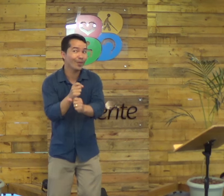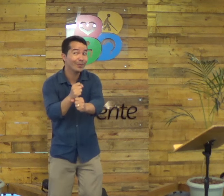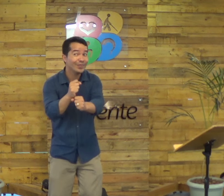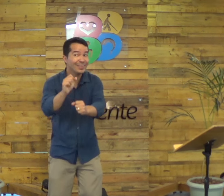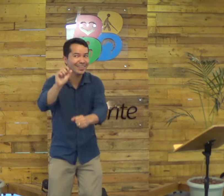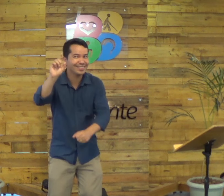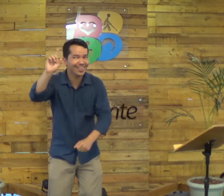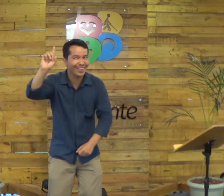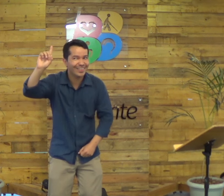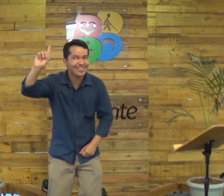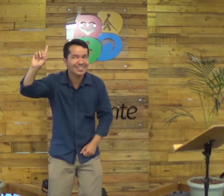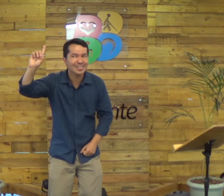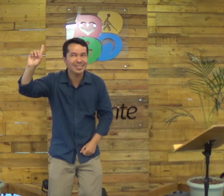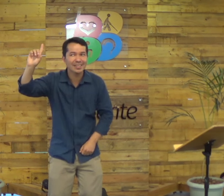mas se você confia em Deus,